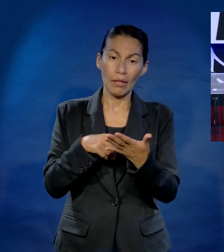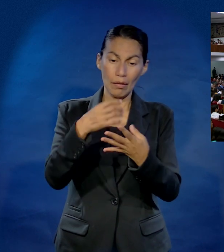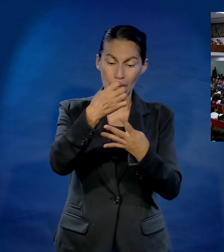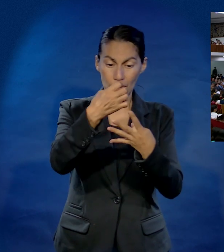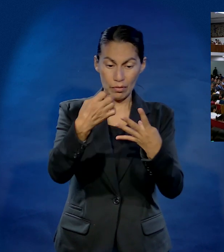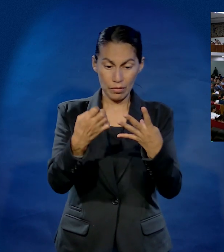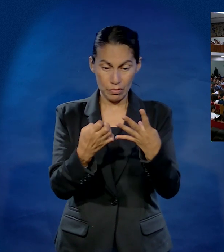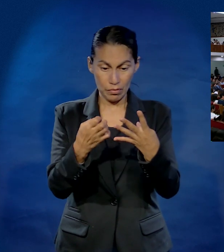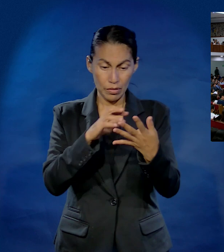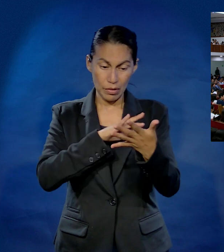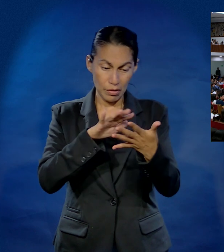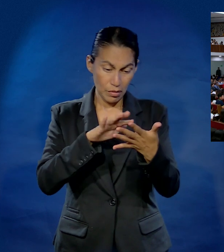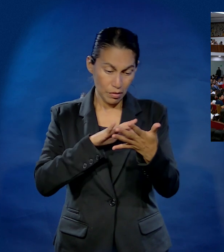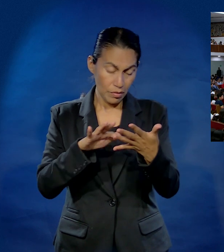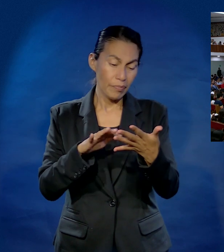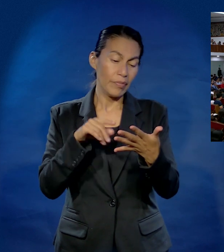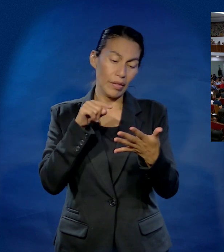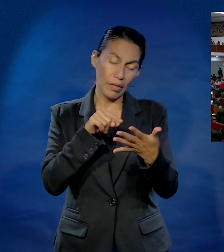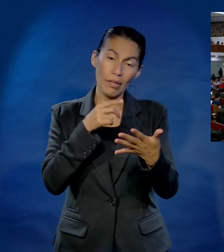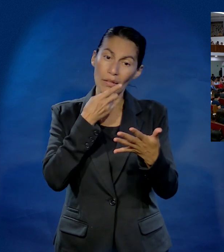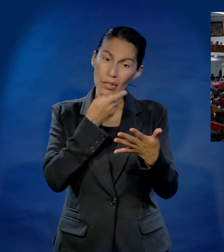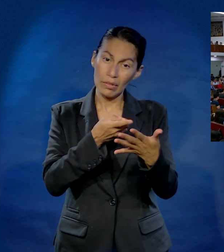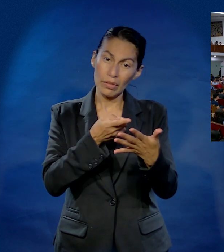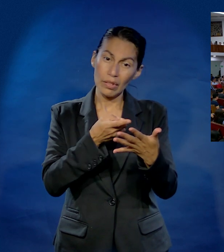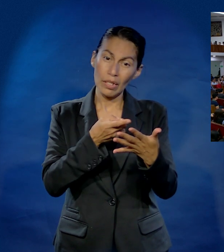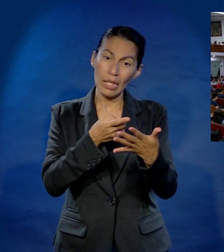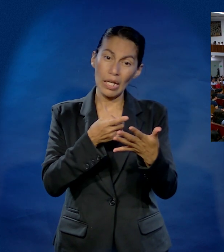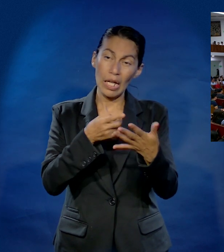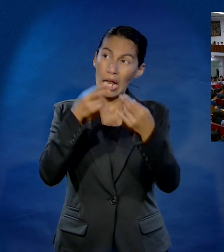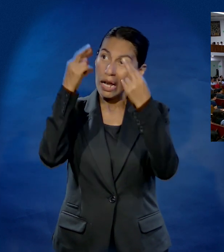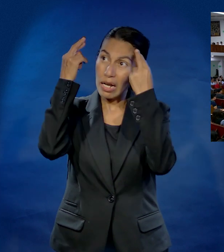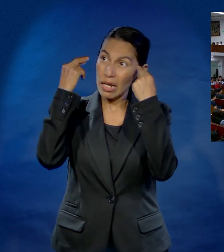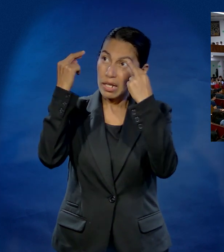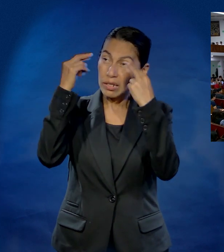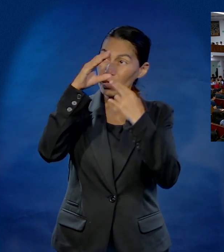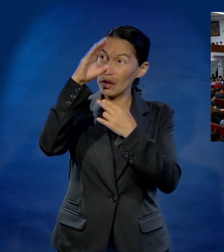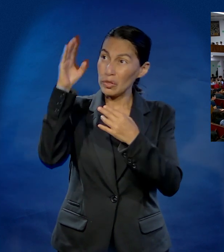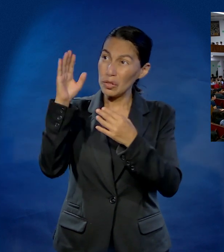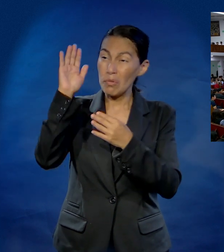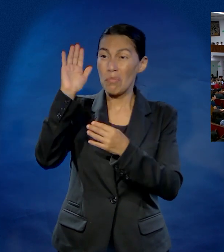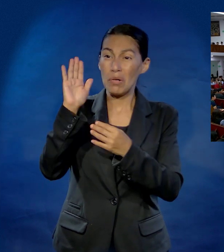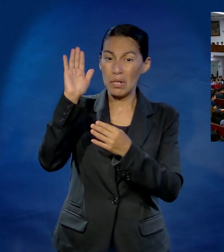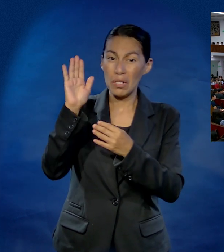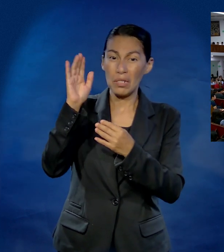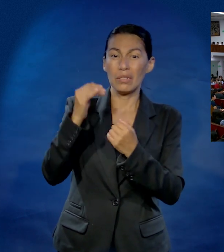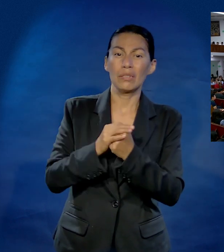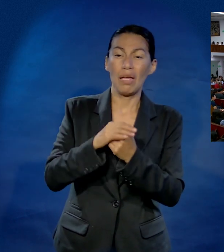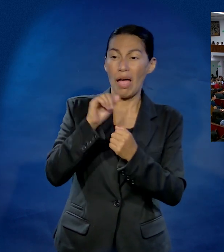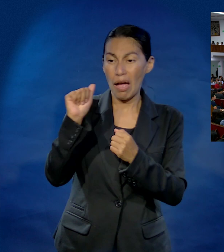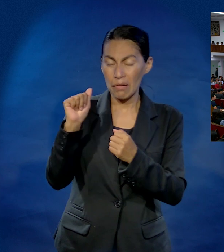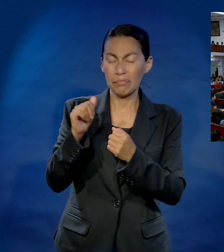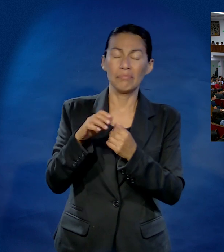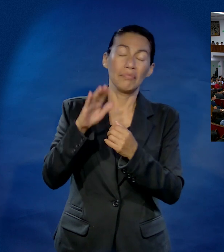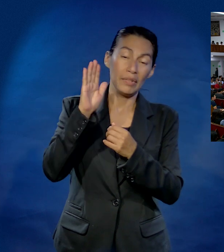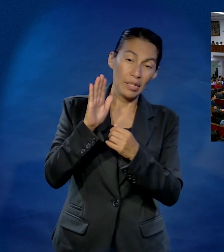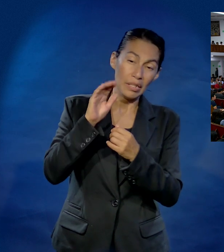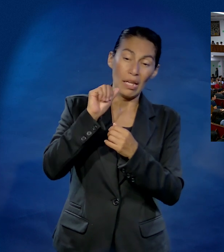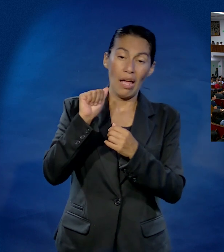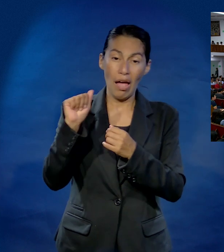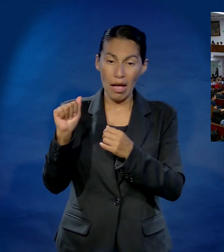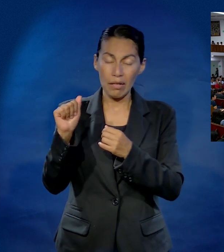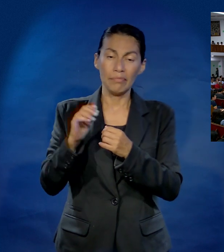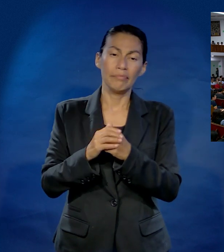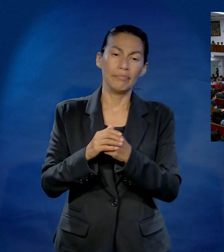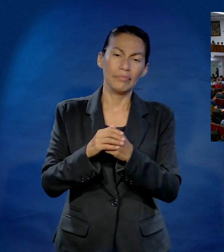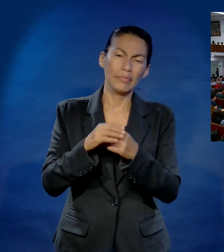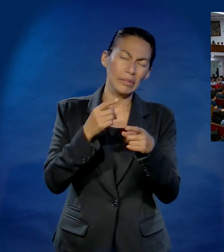las Sagradas Escrituras constantemente. Leyendo los evangelios, usted va a encontrar referencias constantes porque el reino de los